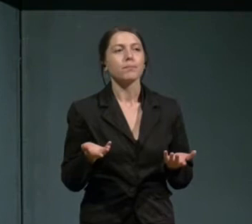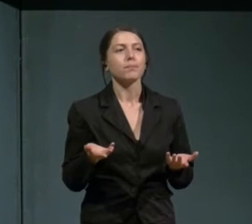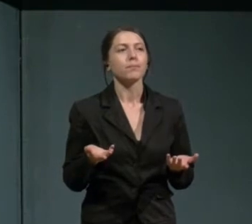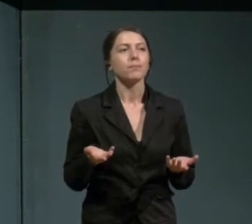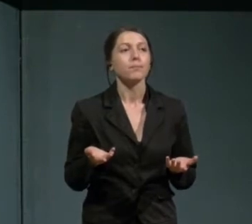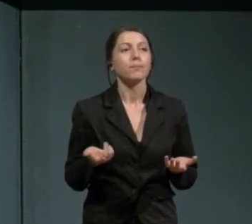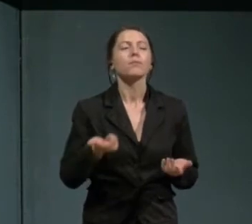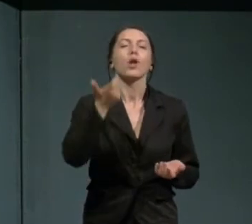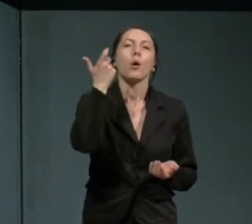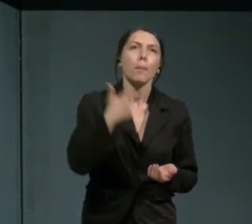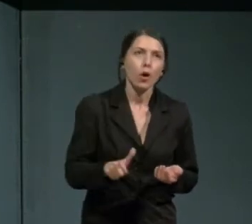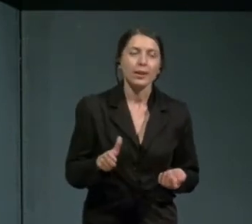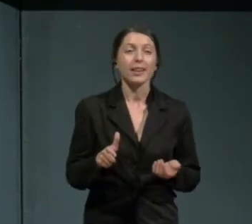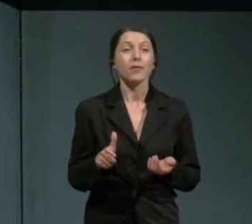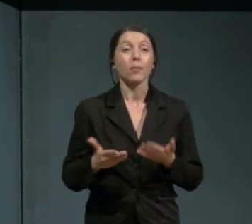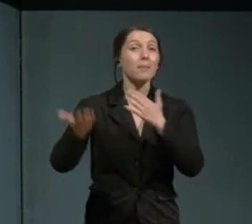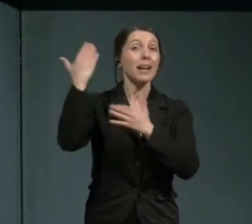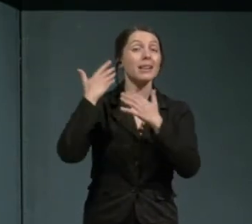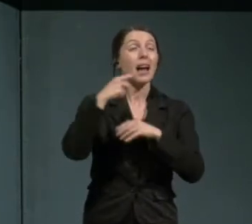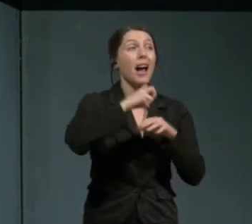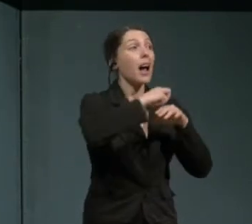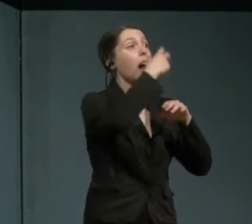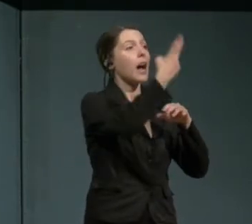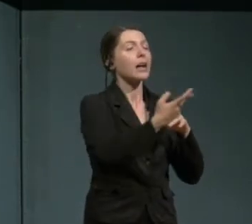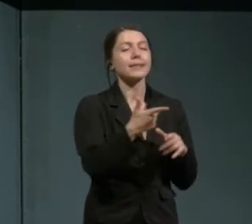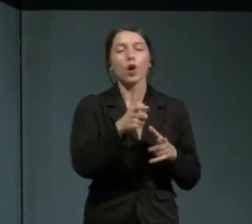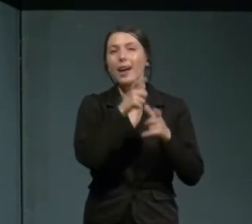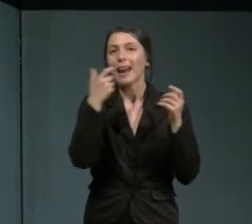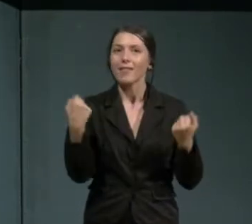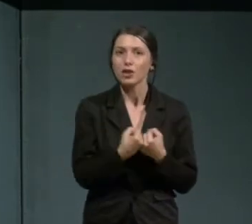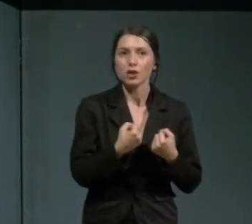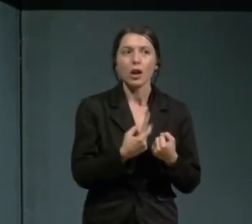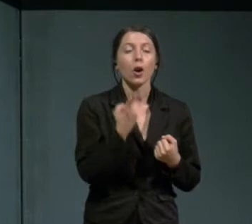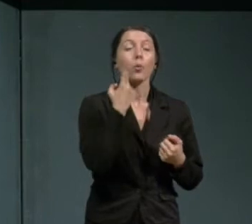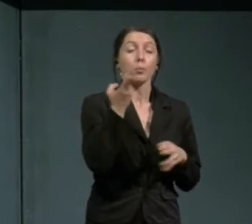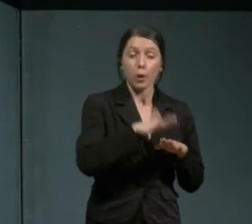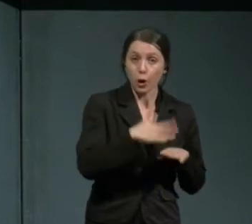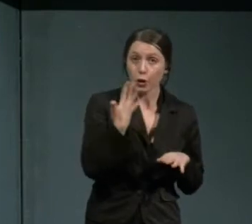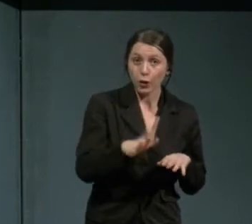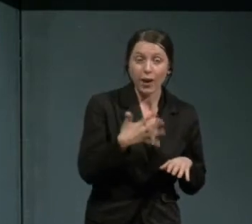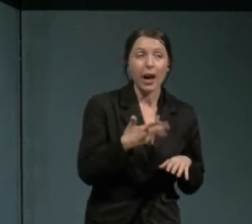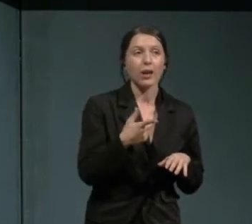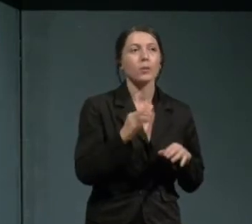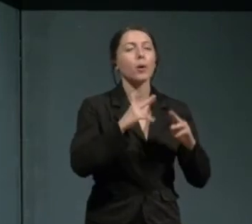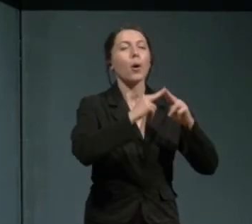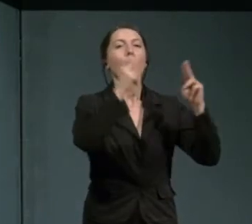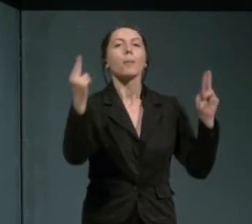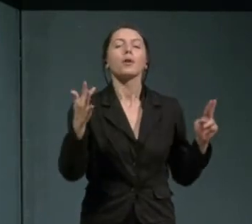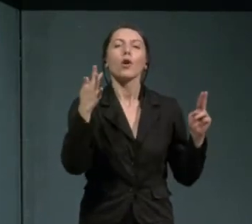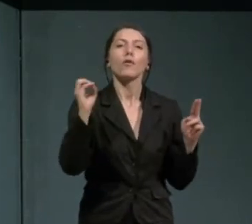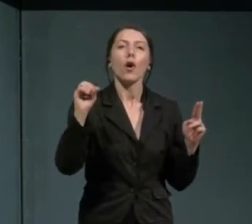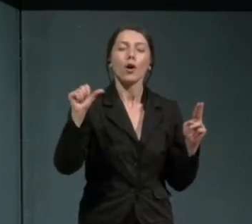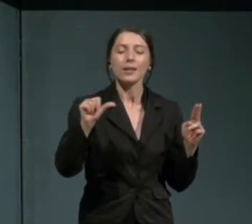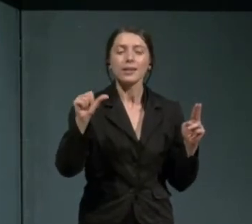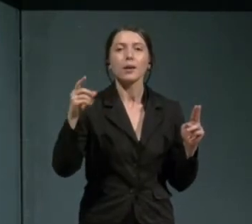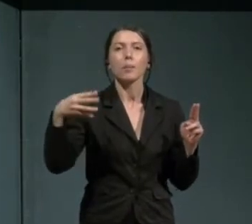perché nel passato ci sono stati degli incidenti molto gravi c'è stata una vittima dal ponte della fossimo né perché